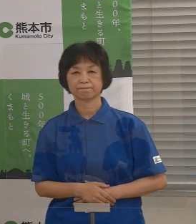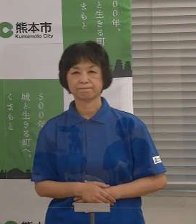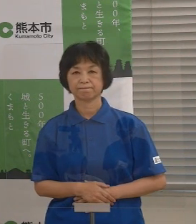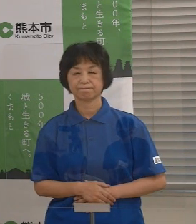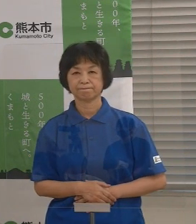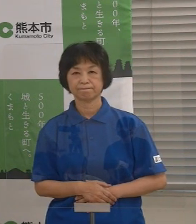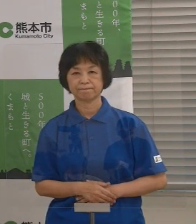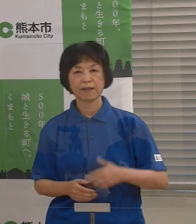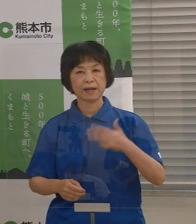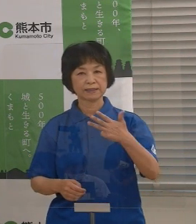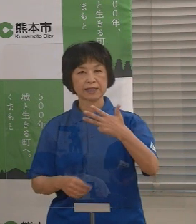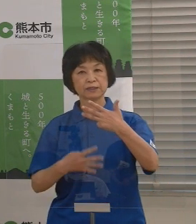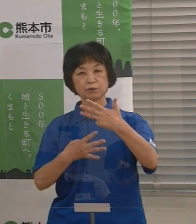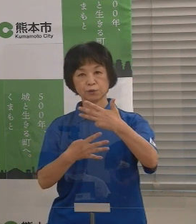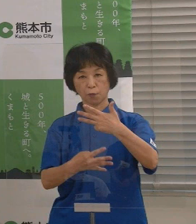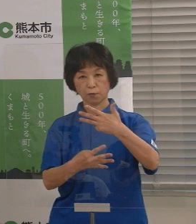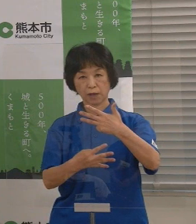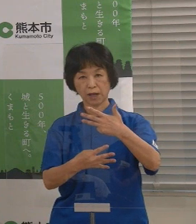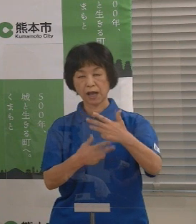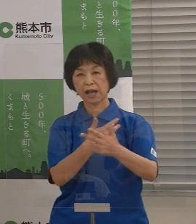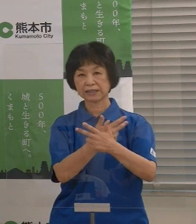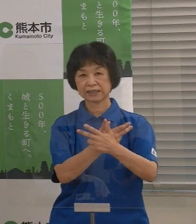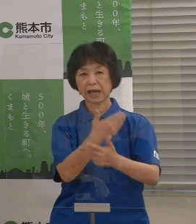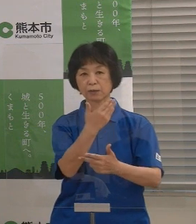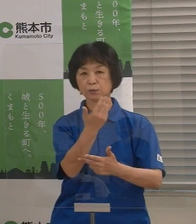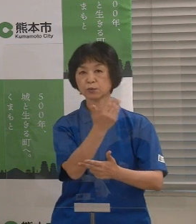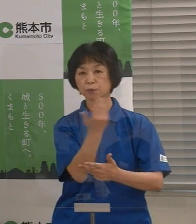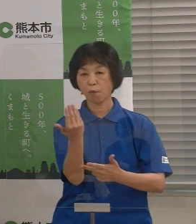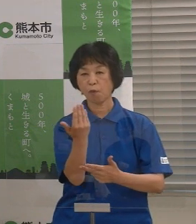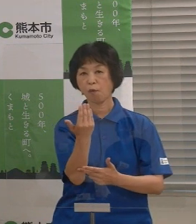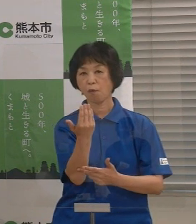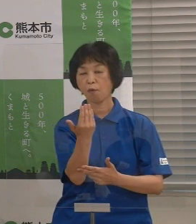8月4日帰宅後